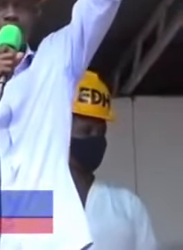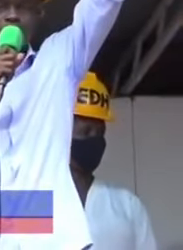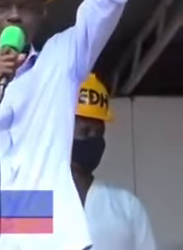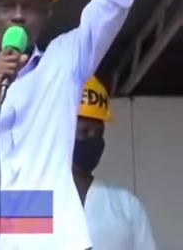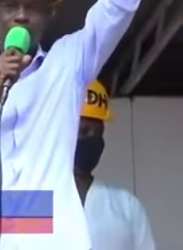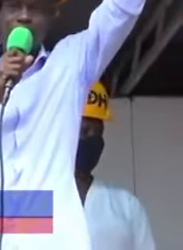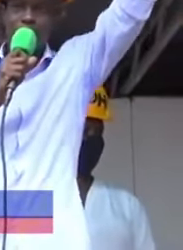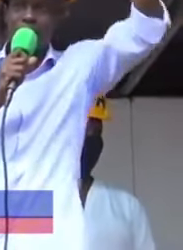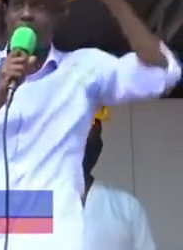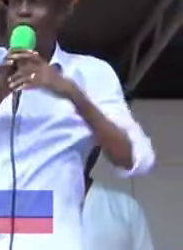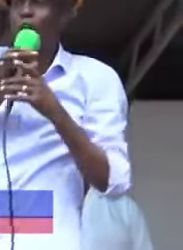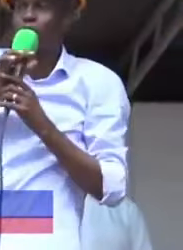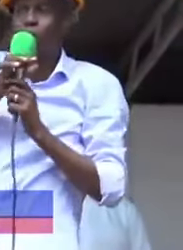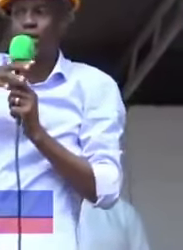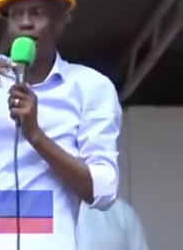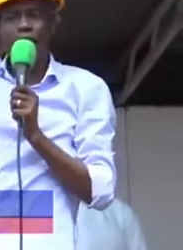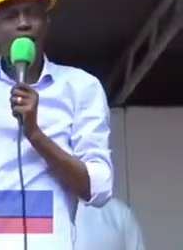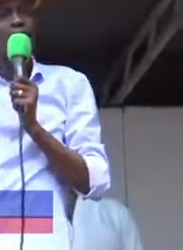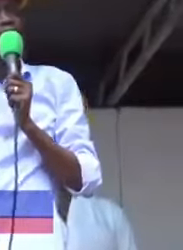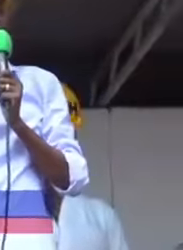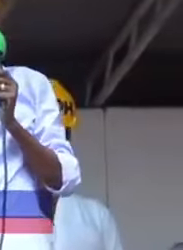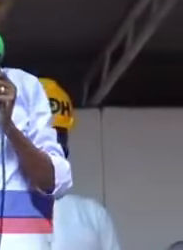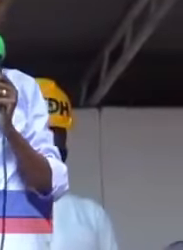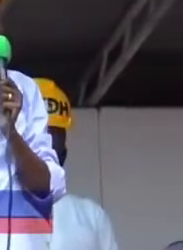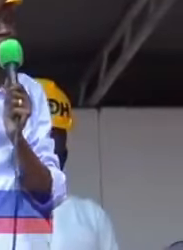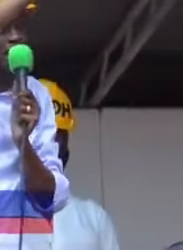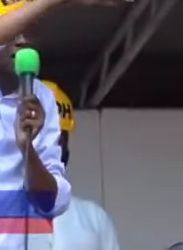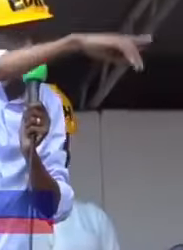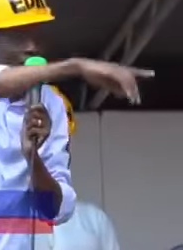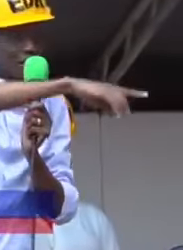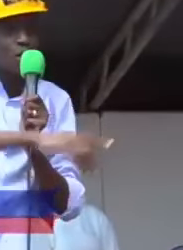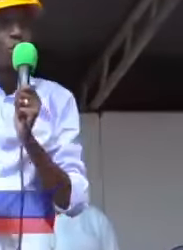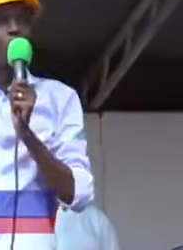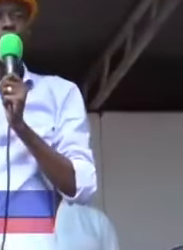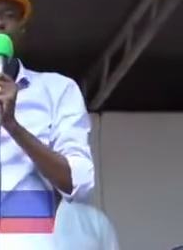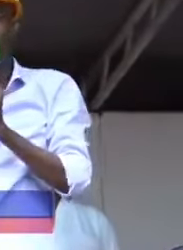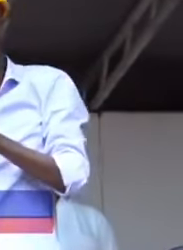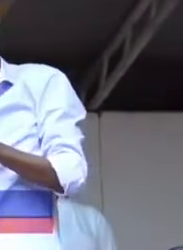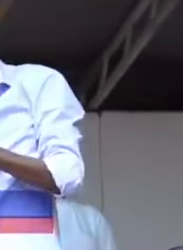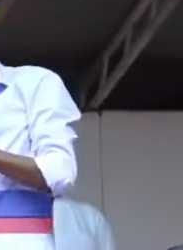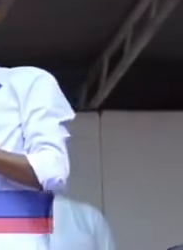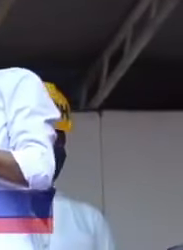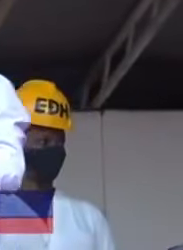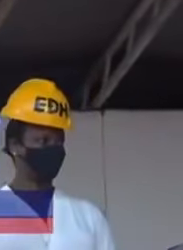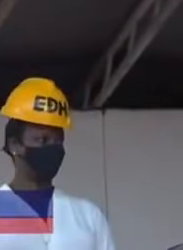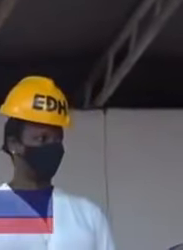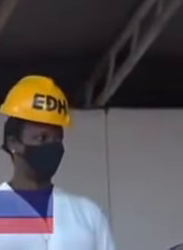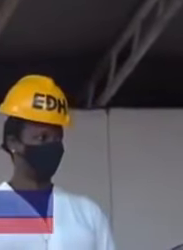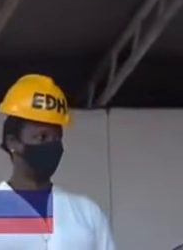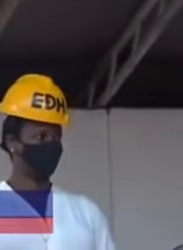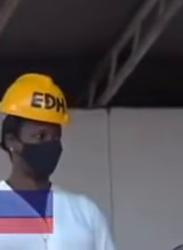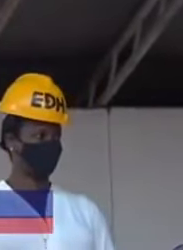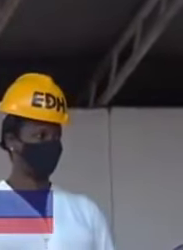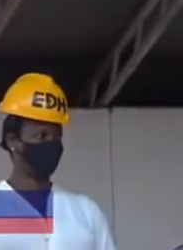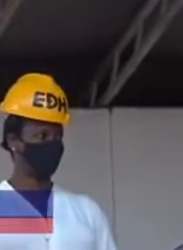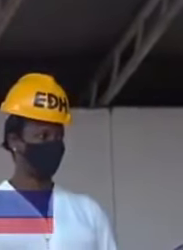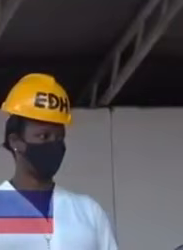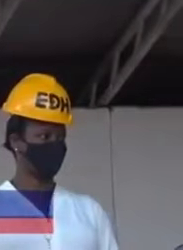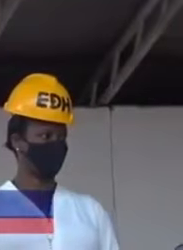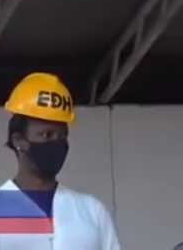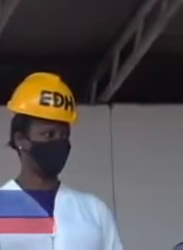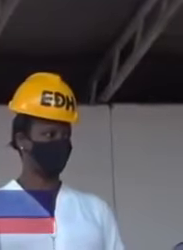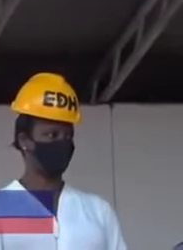On a lieu de vérité, m'a menti. Côté qui sortit Madeleine pour arriver au du Cap là. Pour